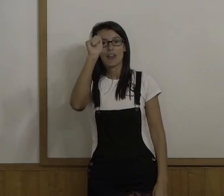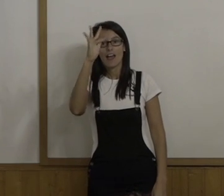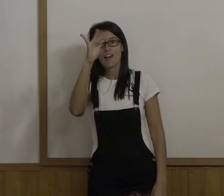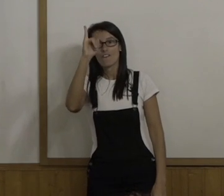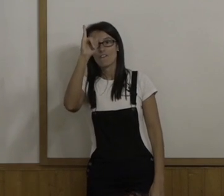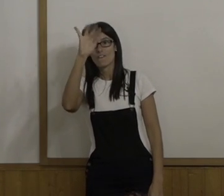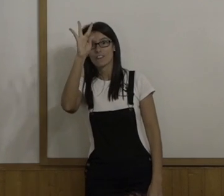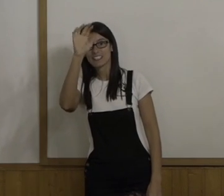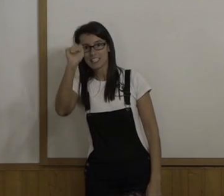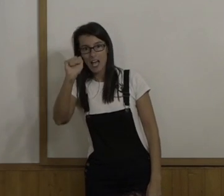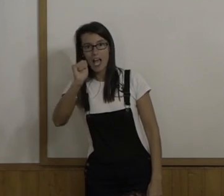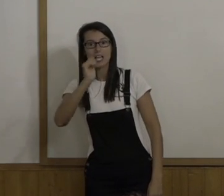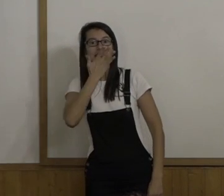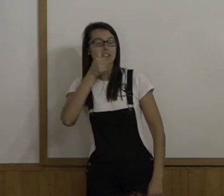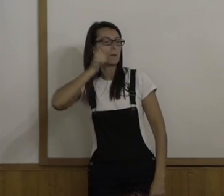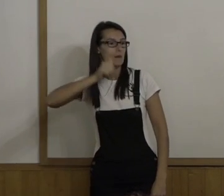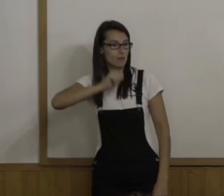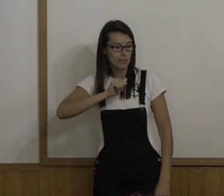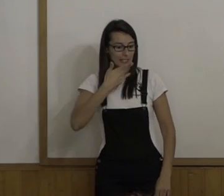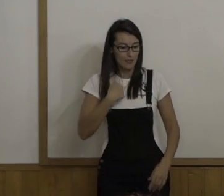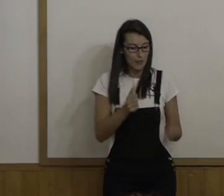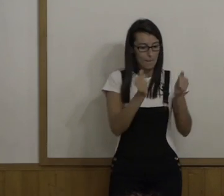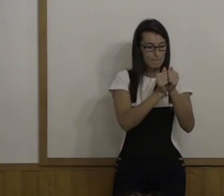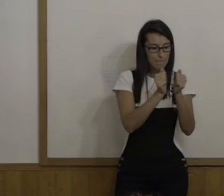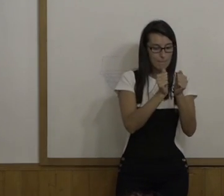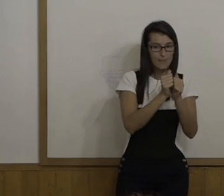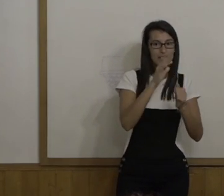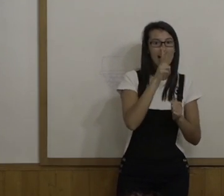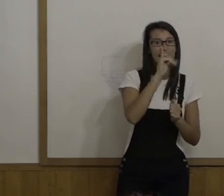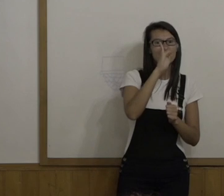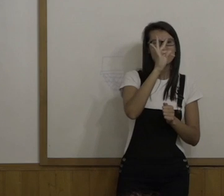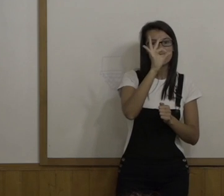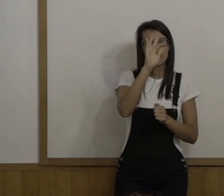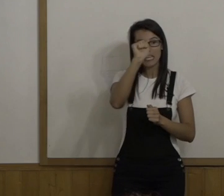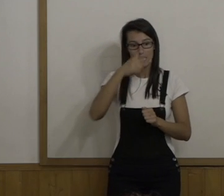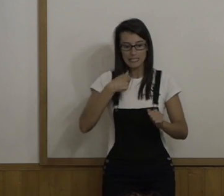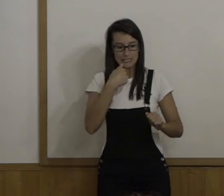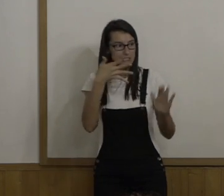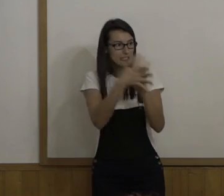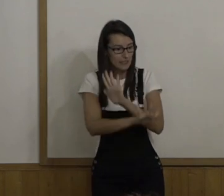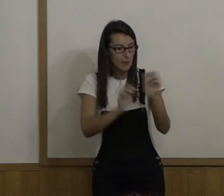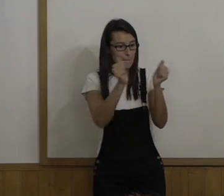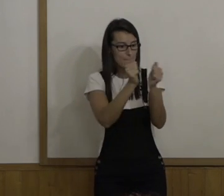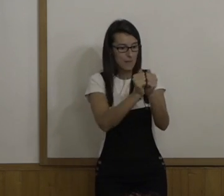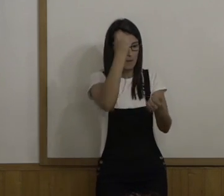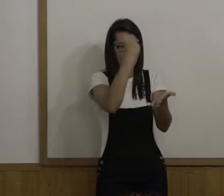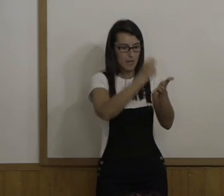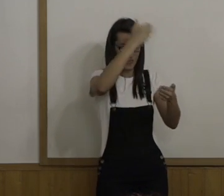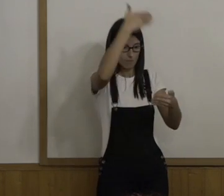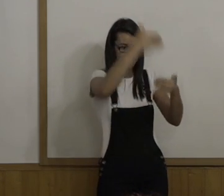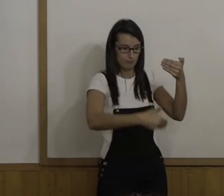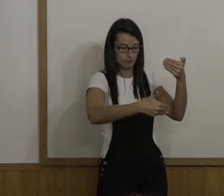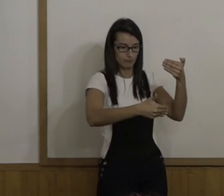la palabra es piedra ita, y es como si fuera un menhir delimitador, ¿vale? Entonces, aquí supongo que si